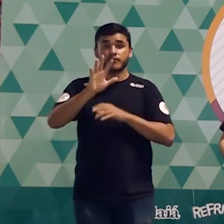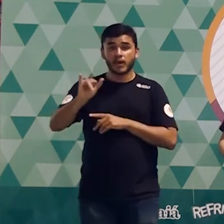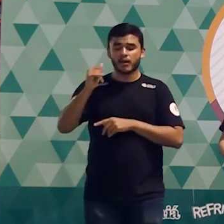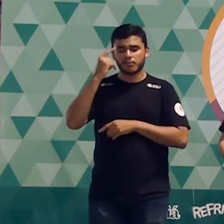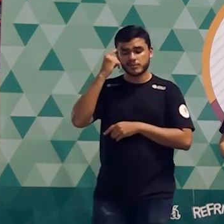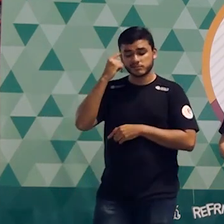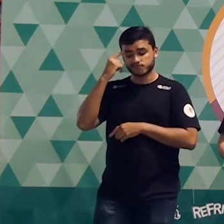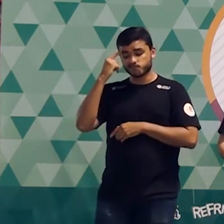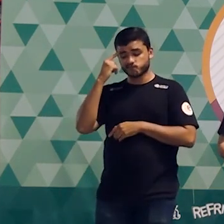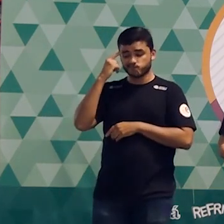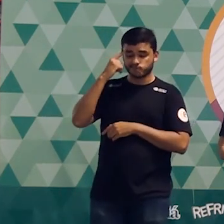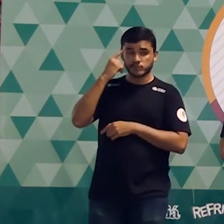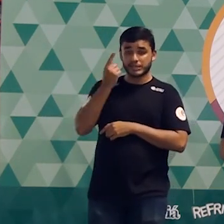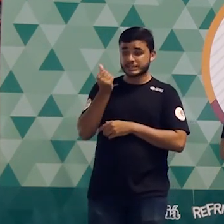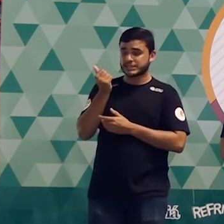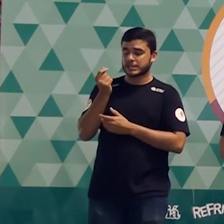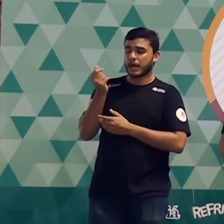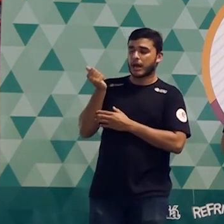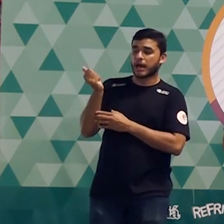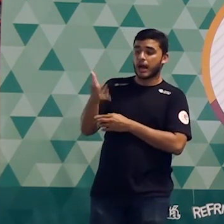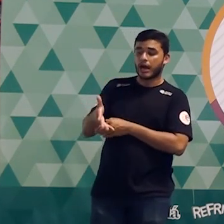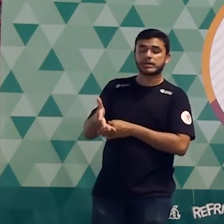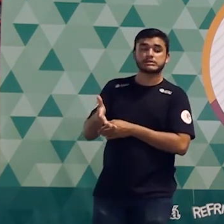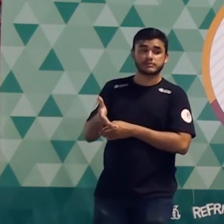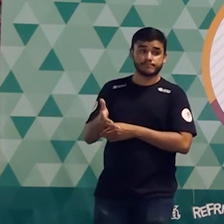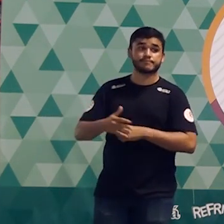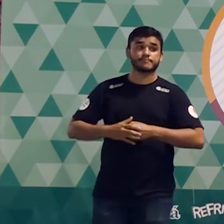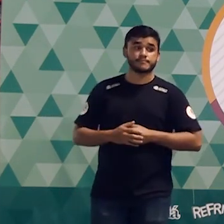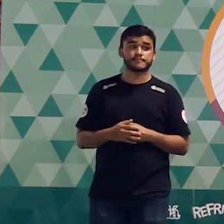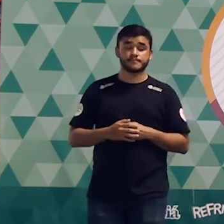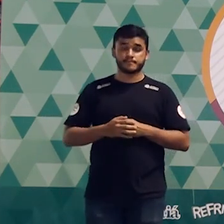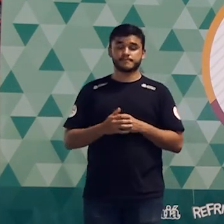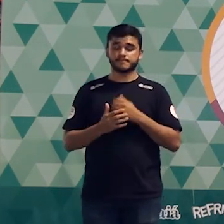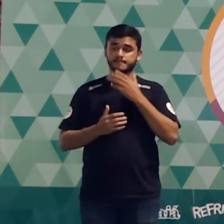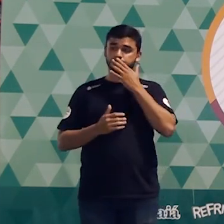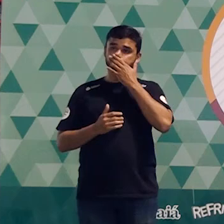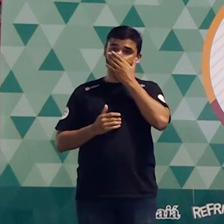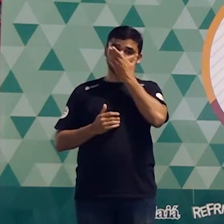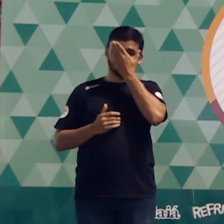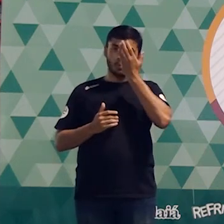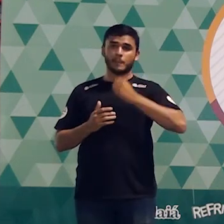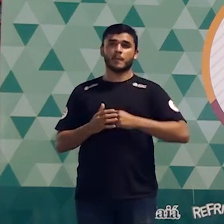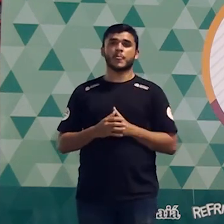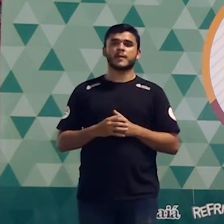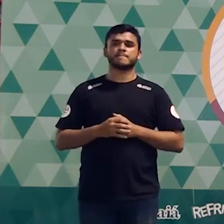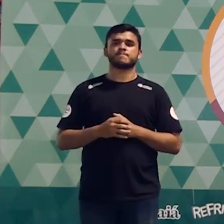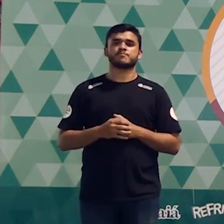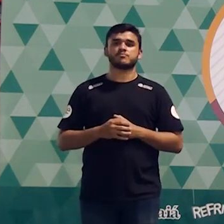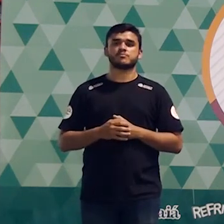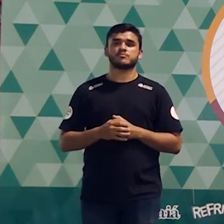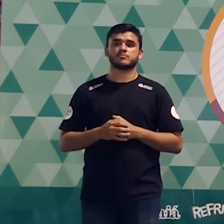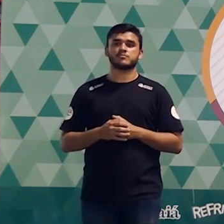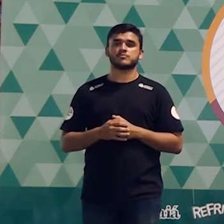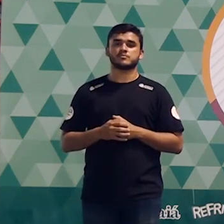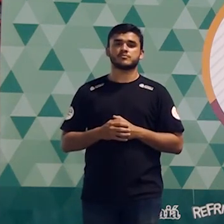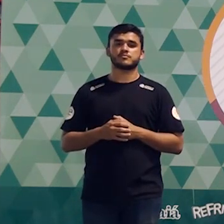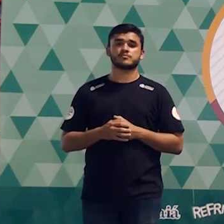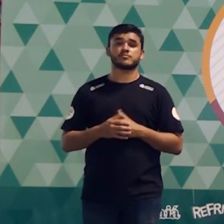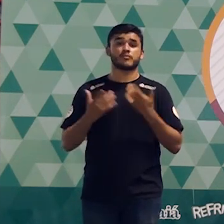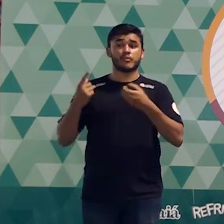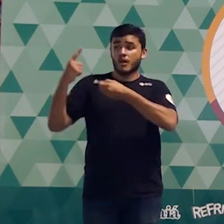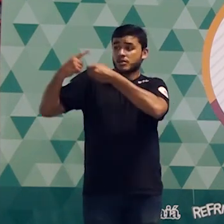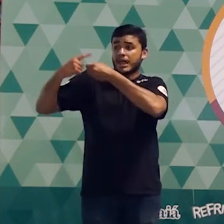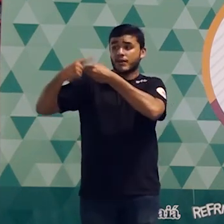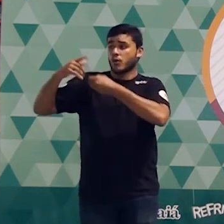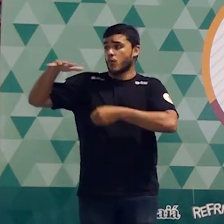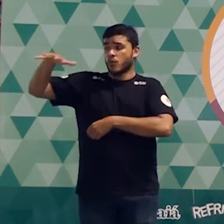caro, certo? Sai caro preparar. Se você for olhar, então, no campo isso não era assim. É por isso que as pessoas